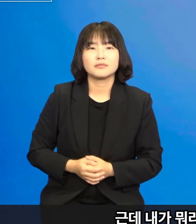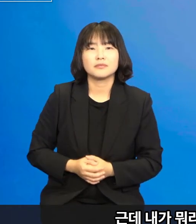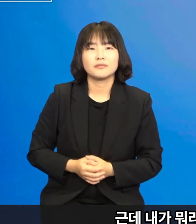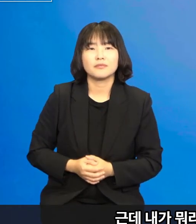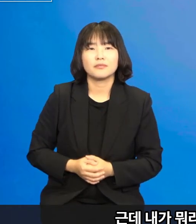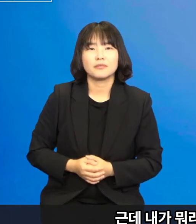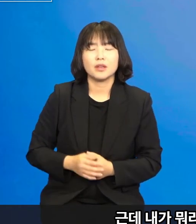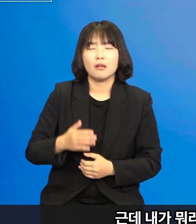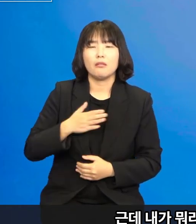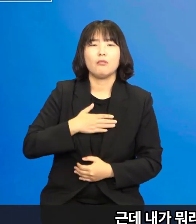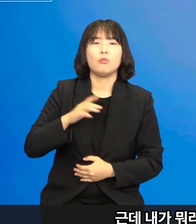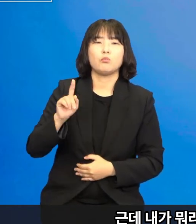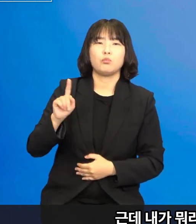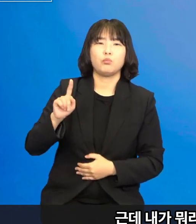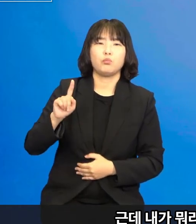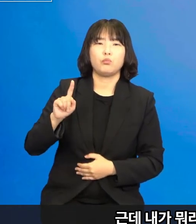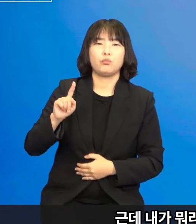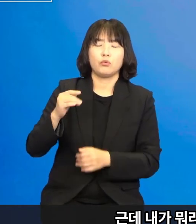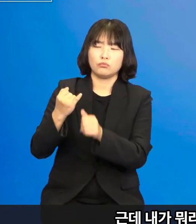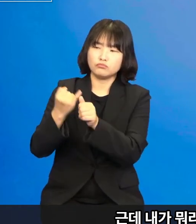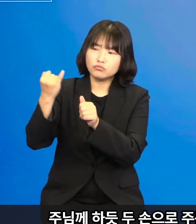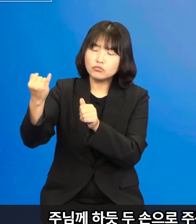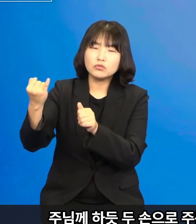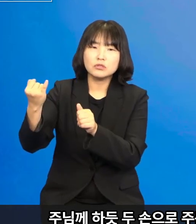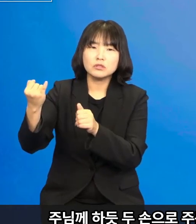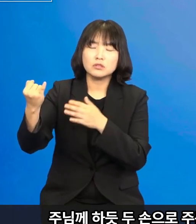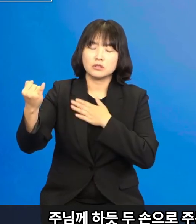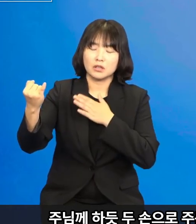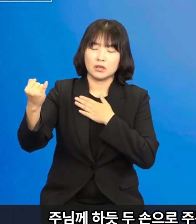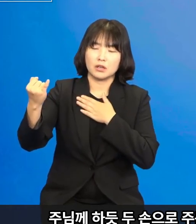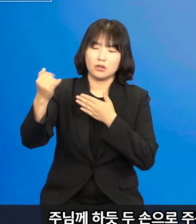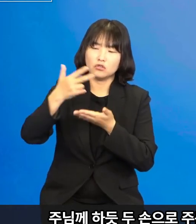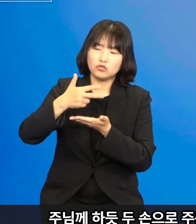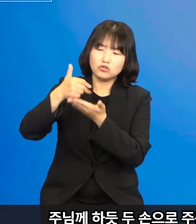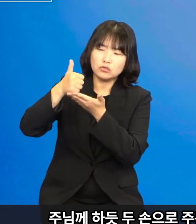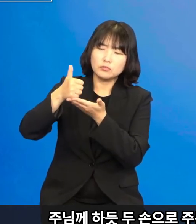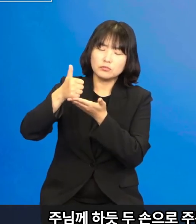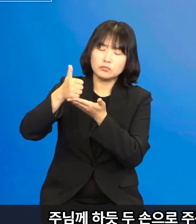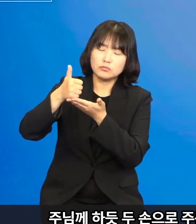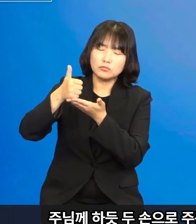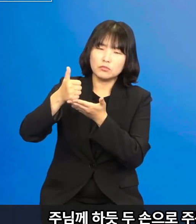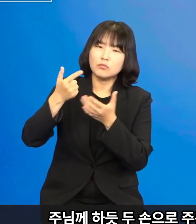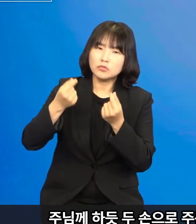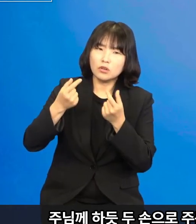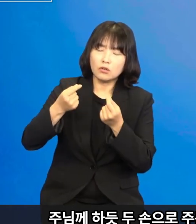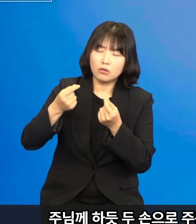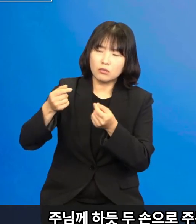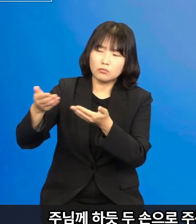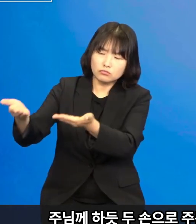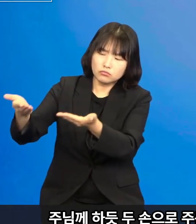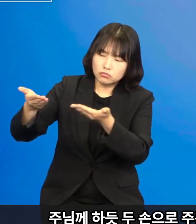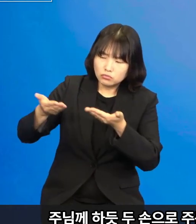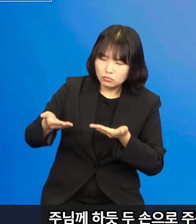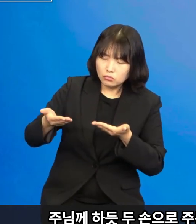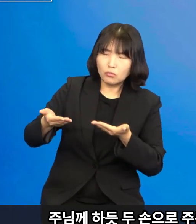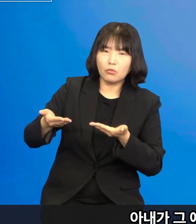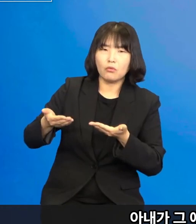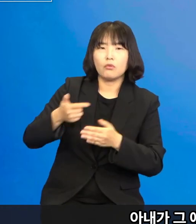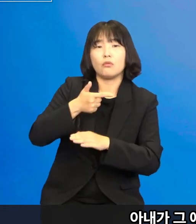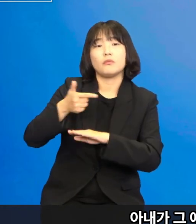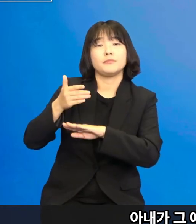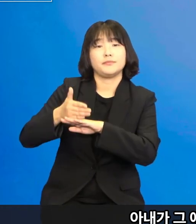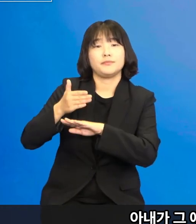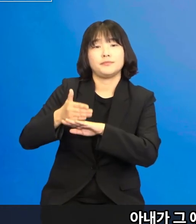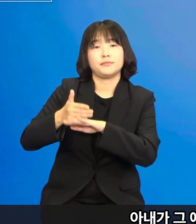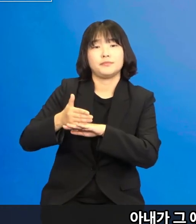근데 내가 뭐라고 아내가 나한테 마치 주님께 하듯 두 손으로 주는 그 모습 자기는 너무 고맙다고.